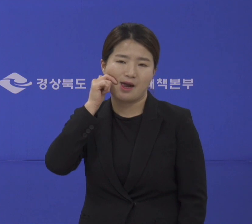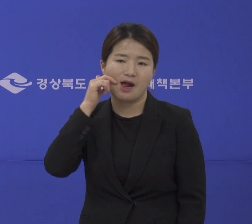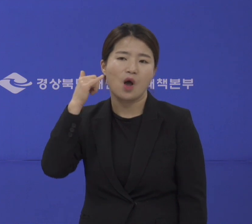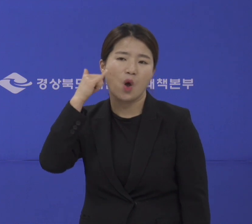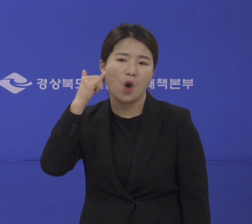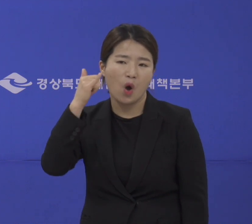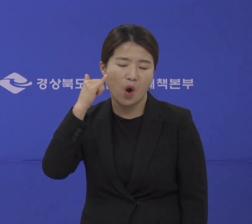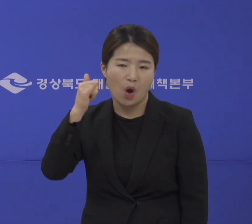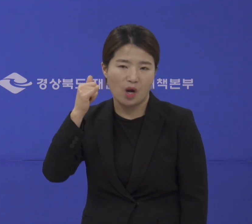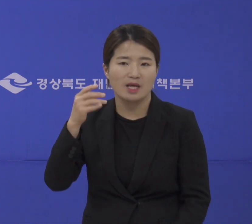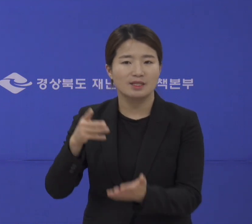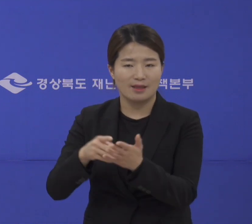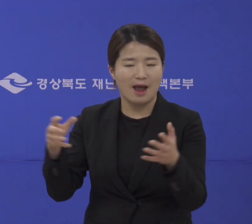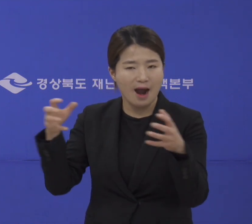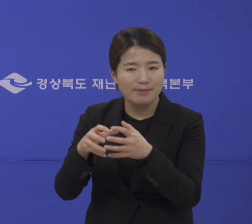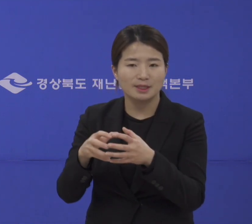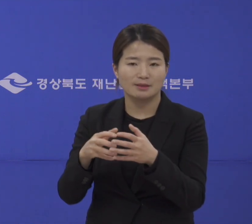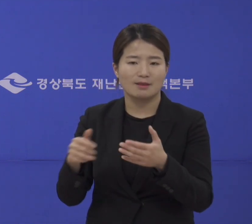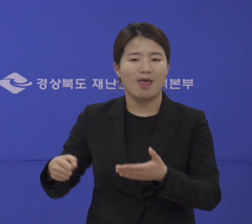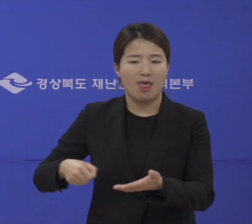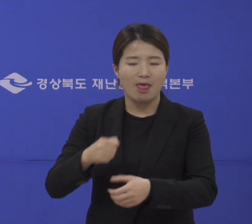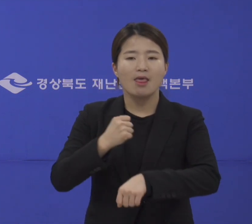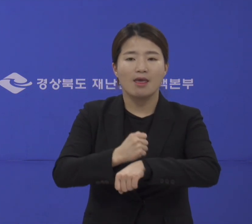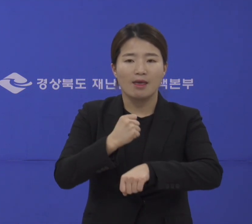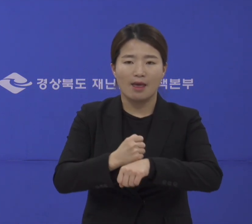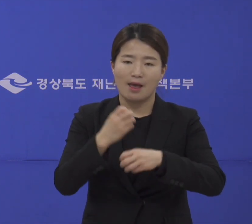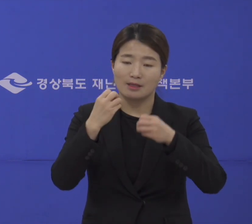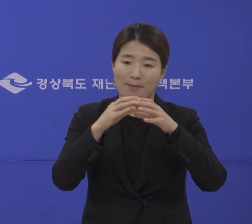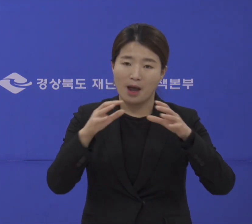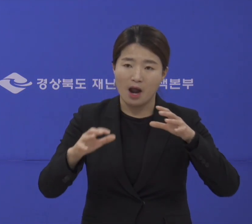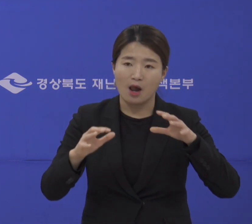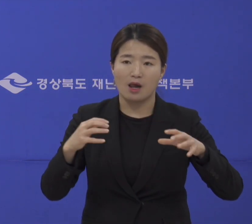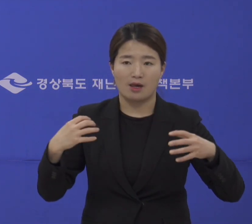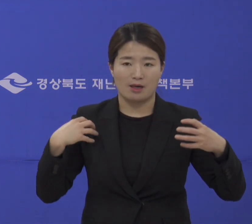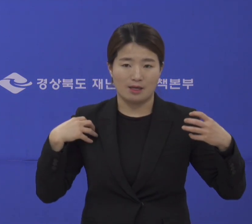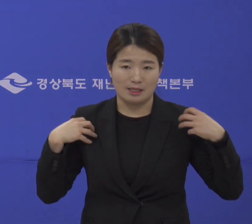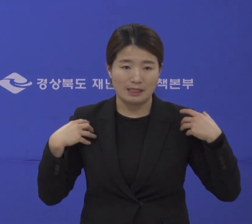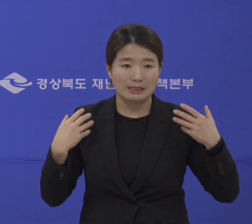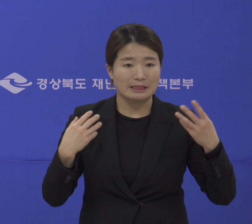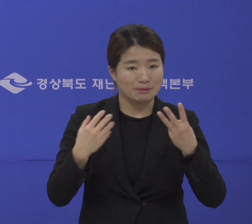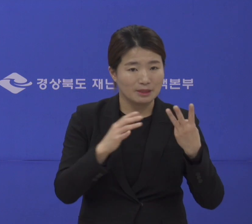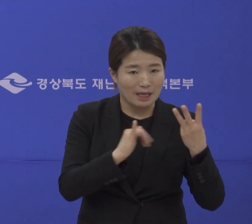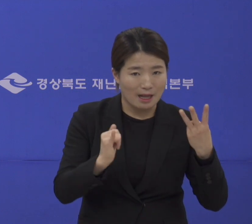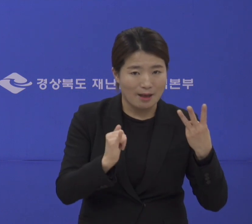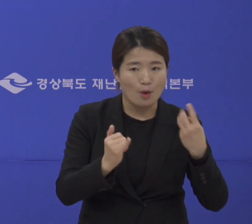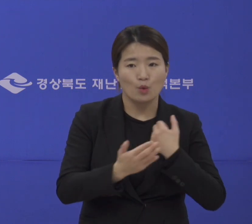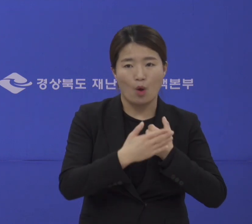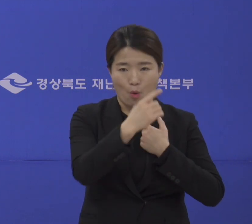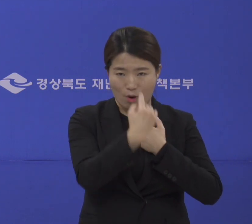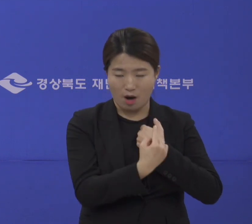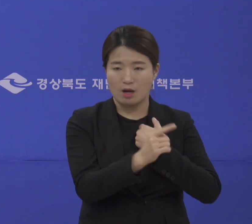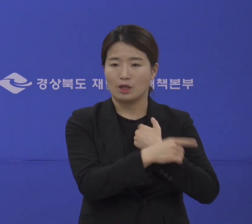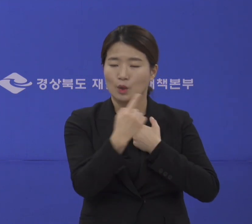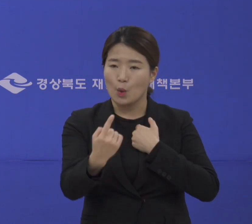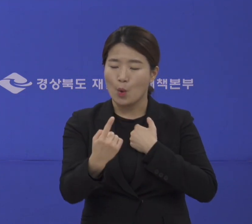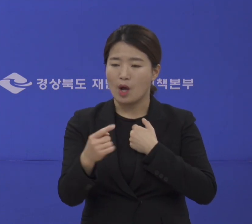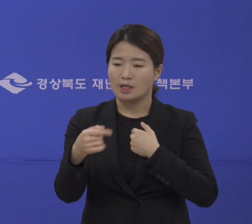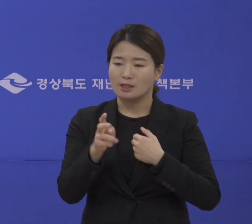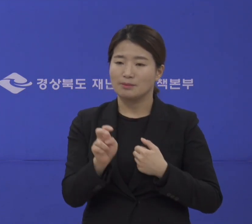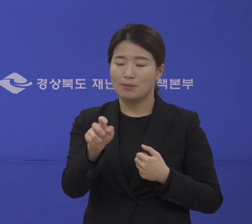하겠습니다. 여기 나서는 분들은 새마을 회원 3,000명, 또 읍명